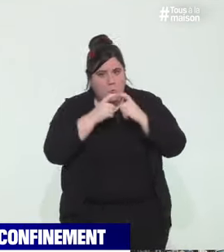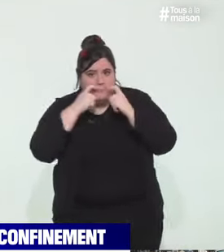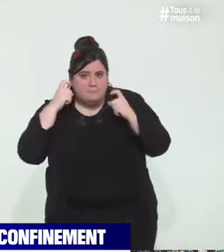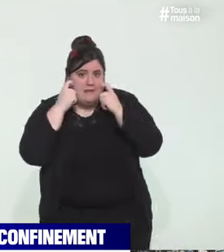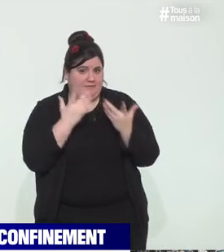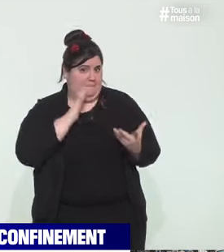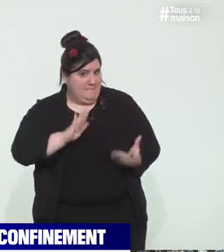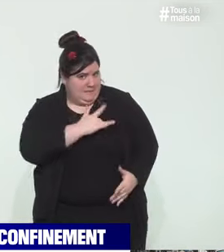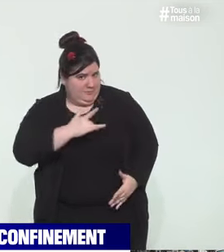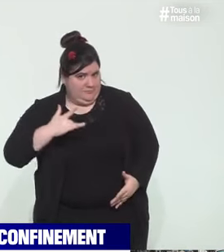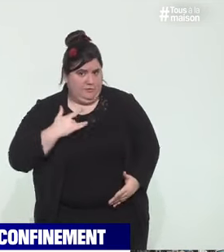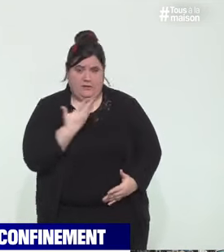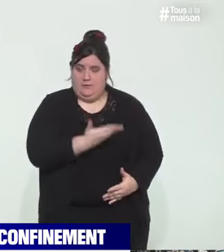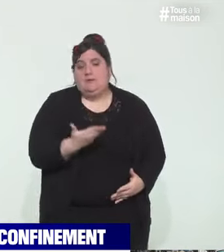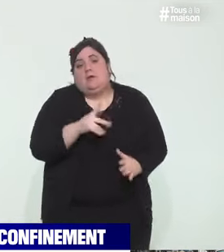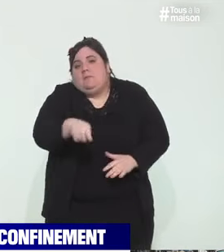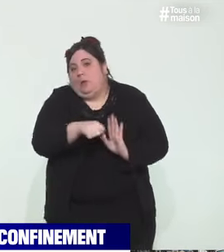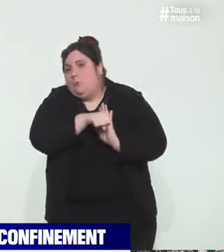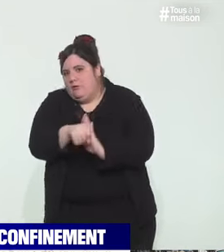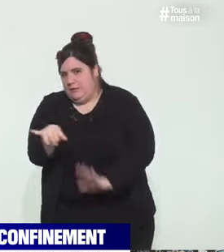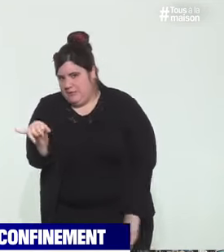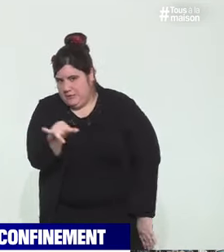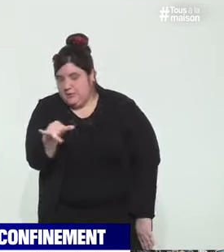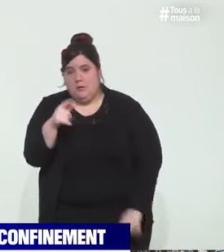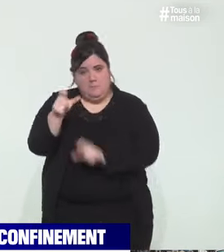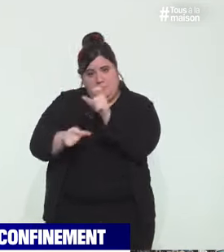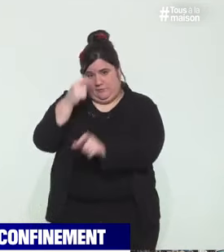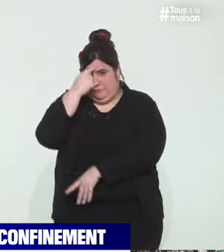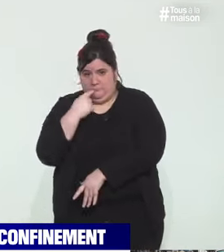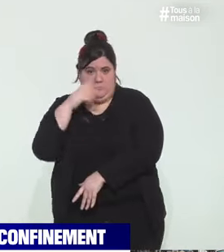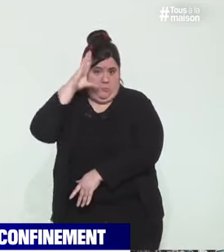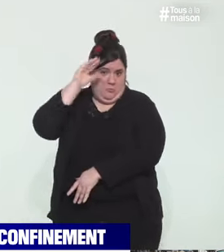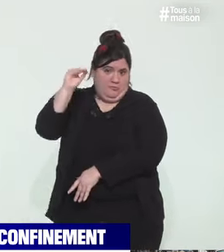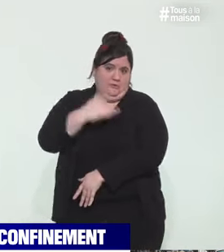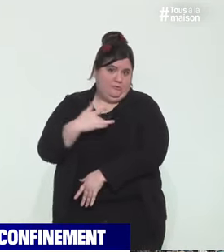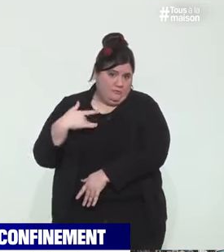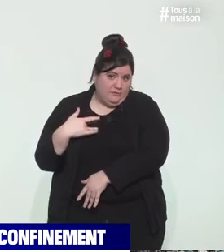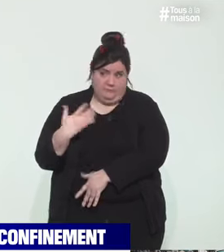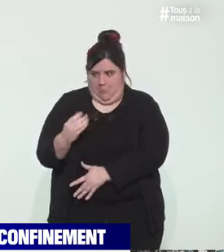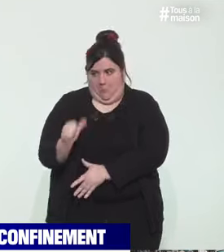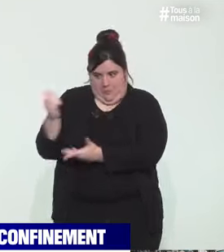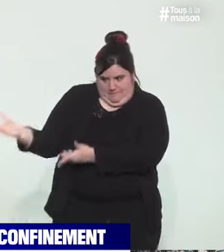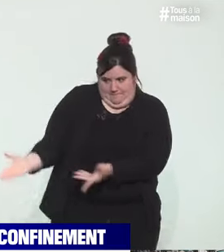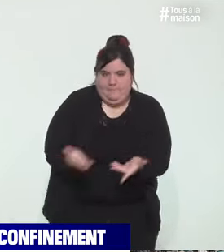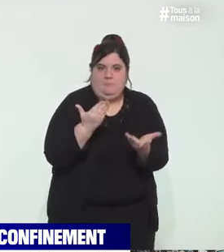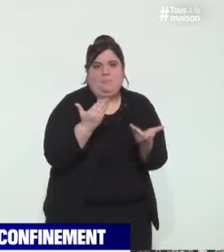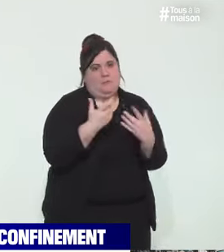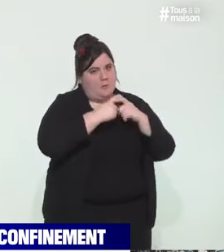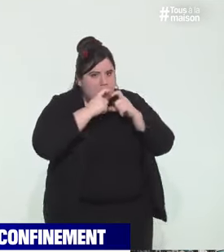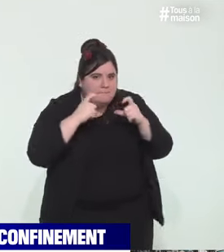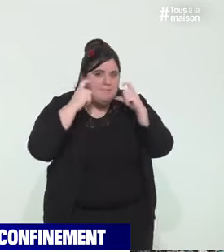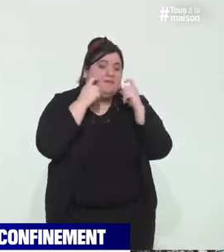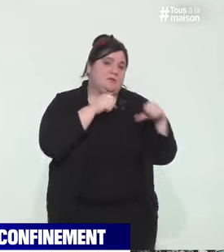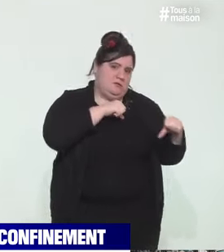rappelle, la priorité est donnée aux professionnels de santé. Et donc, les professionnels de santé auront accès aux masques en premier, notamment les masques chirurgicaux,